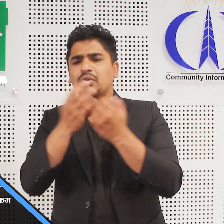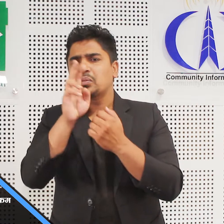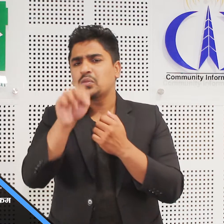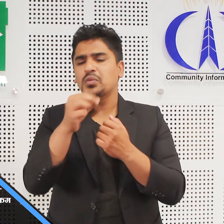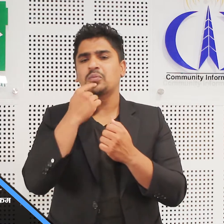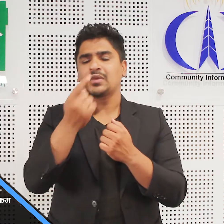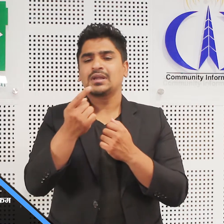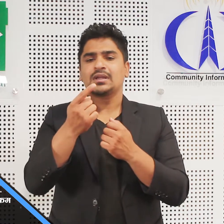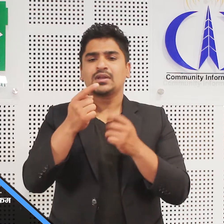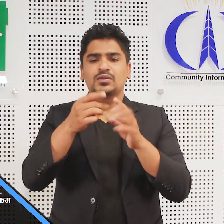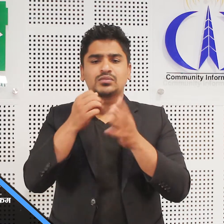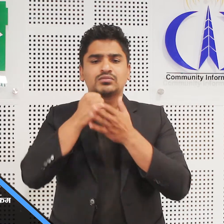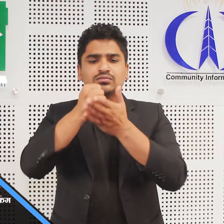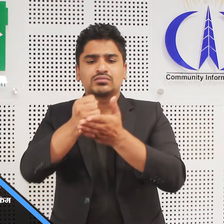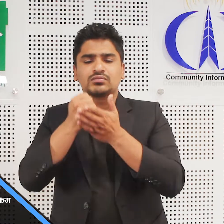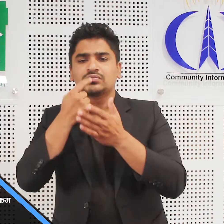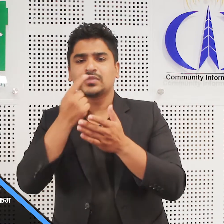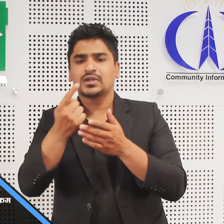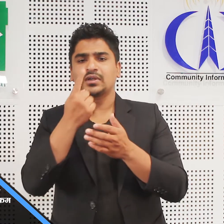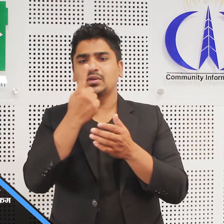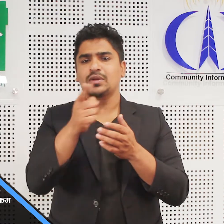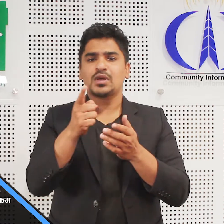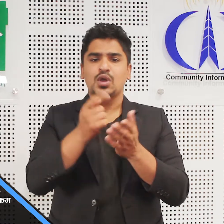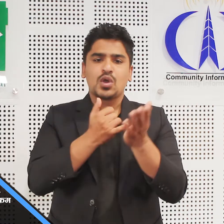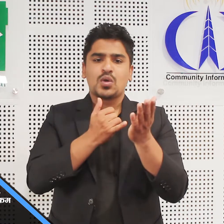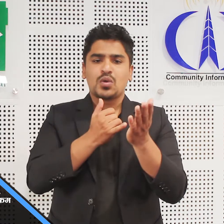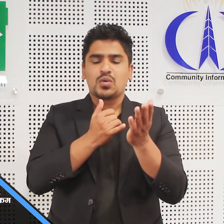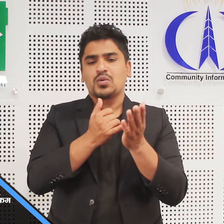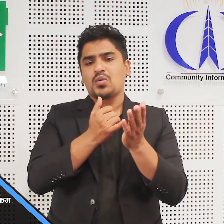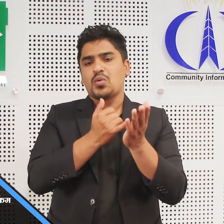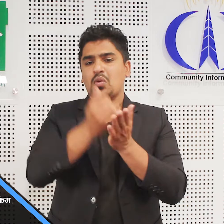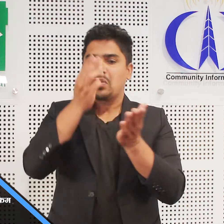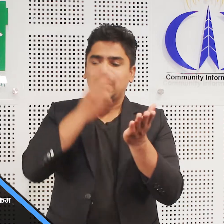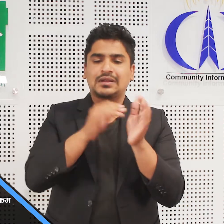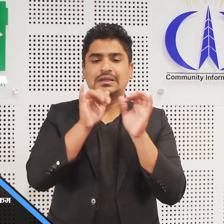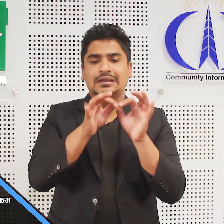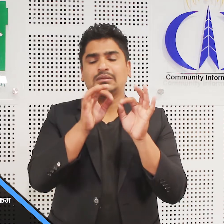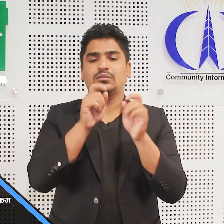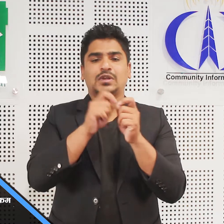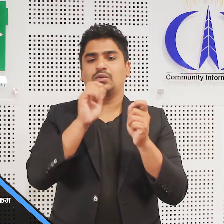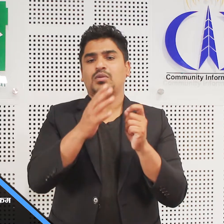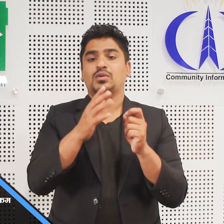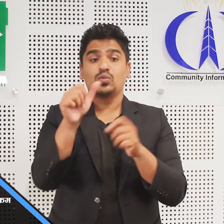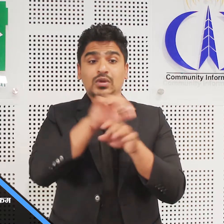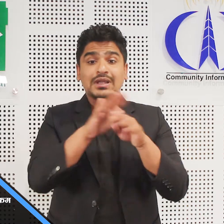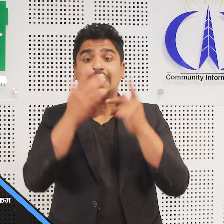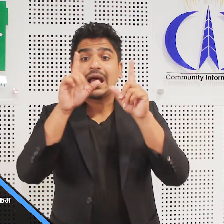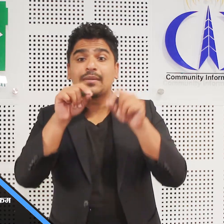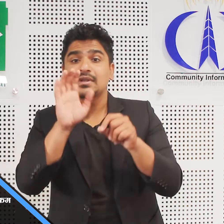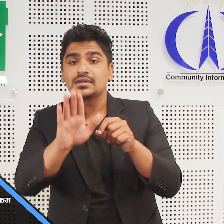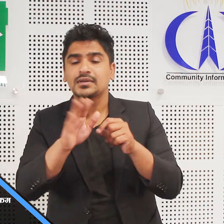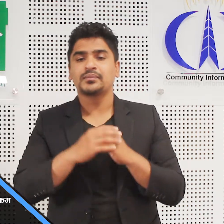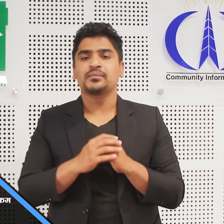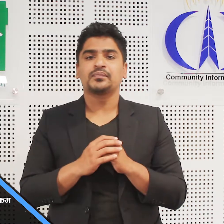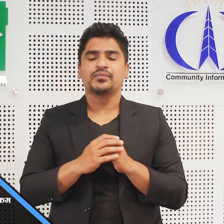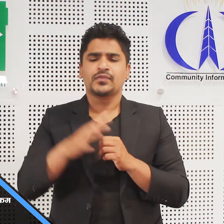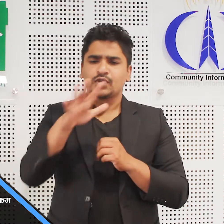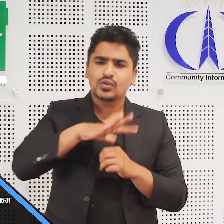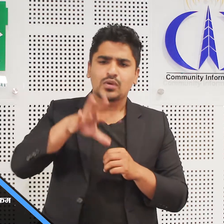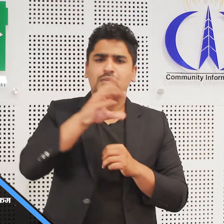सेवाहरू उपलब्ध गराउने भन्ने पनि बोलिसकेको छ, त्यसमा पनि के गरिदिनु पर्यो भने अब सहजीकरण भनेर एउटा हल मात्रै ठिक पार्ने होइन